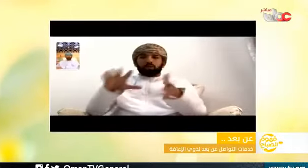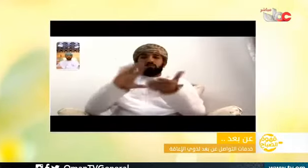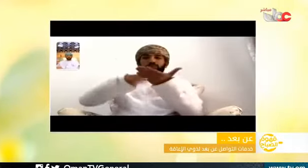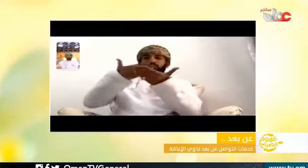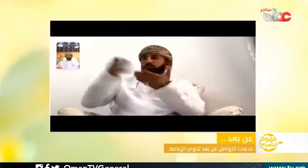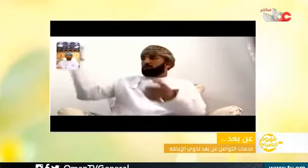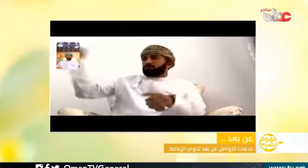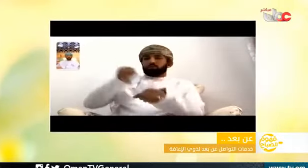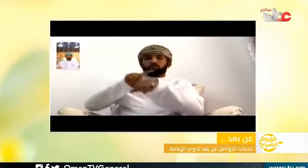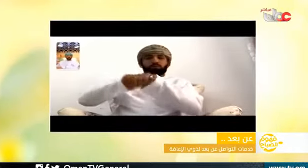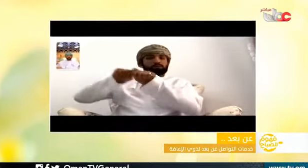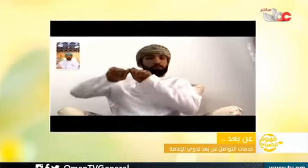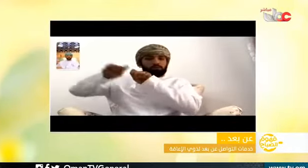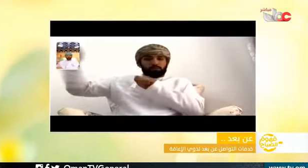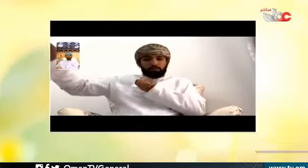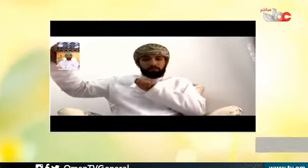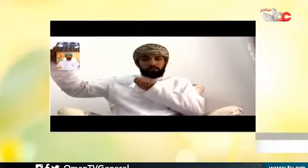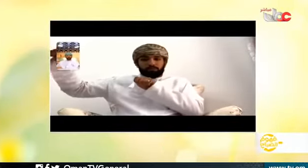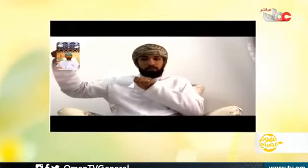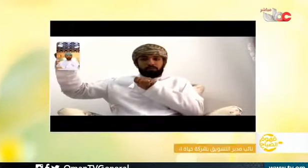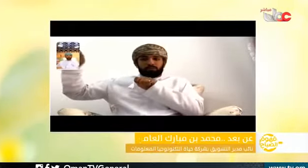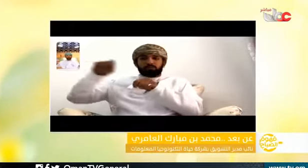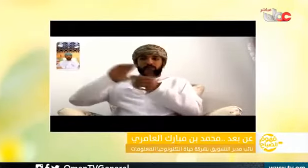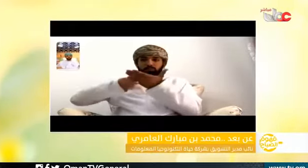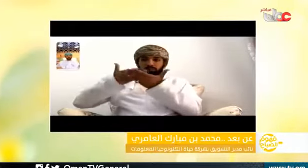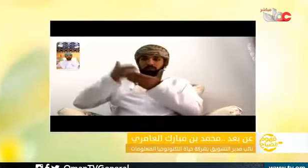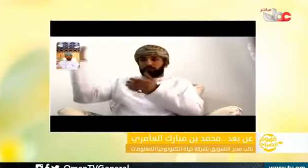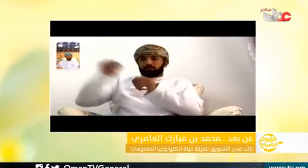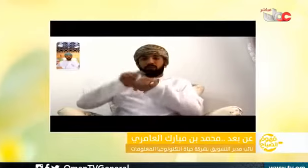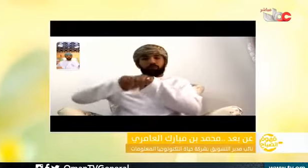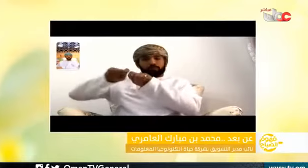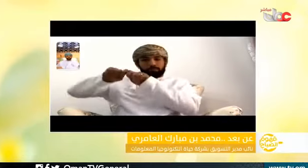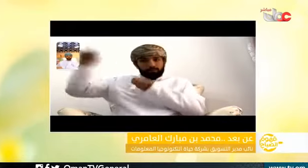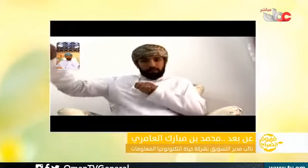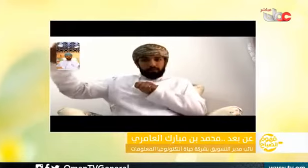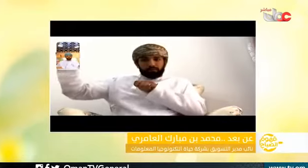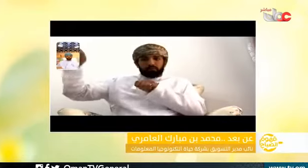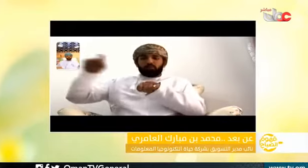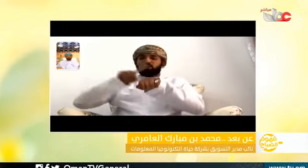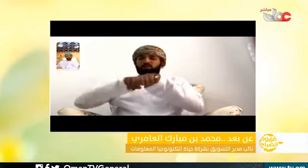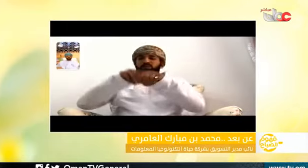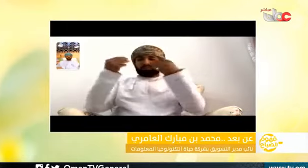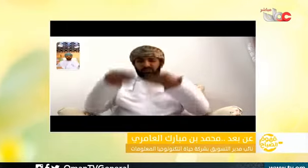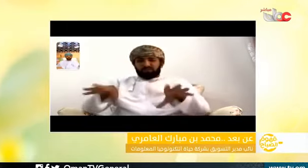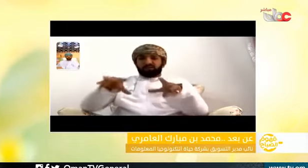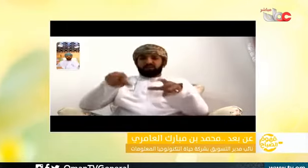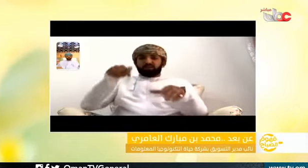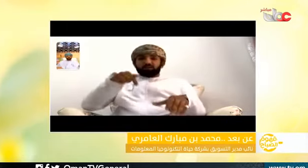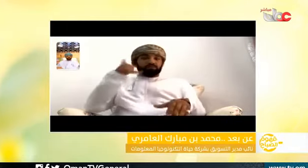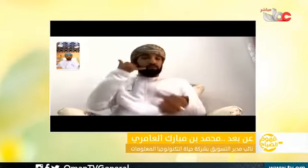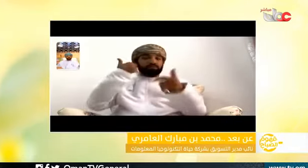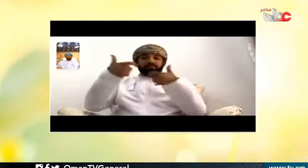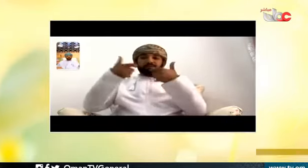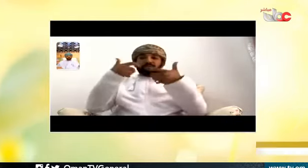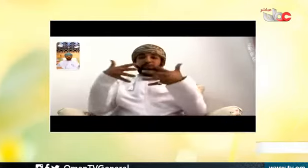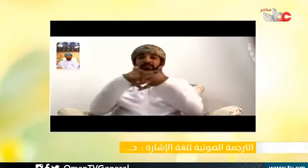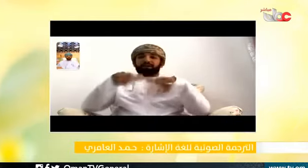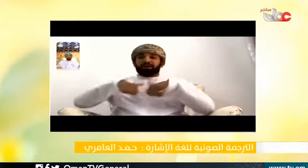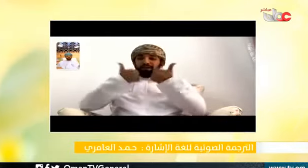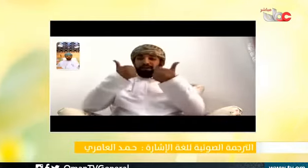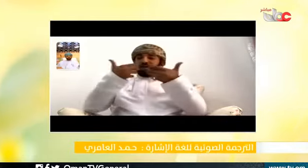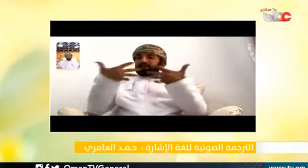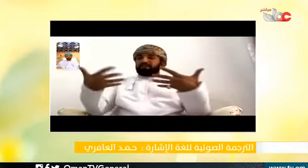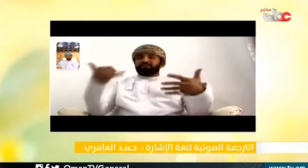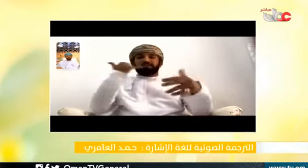الصم بطريقة واضحة ومن مصدرها الأساسي، وهي ما تسهل علينا المسافات البعيدة، وربما تكون اختصرت